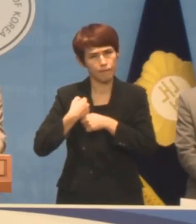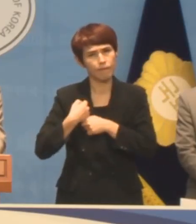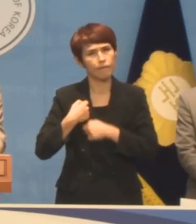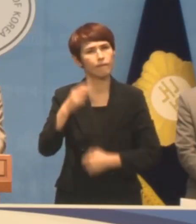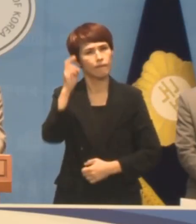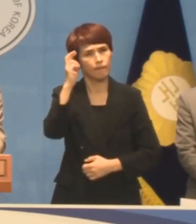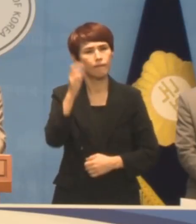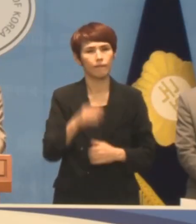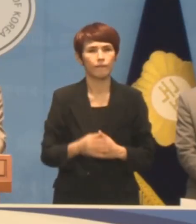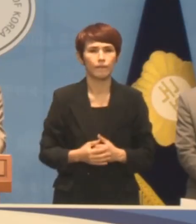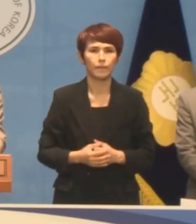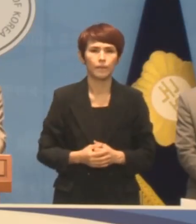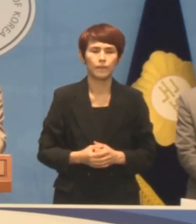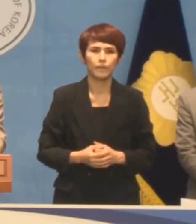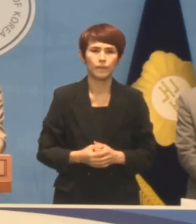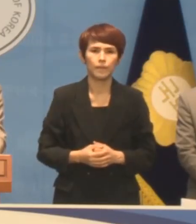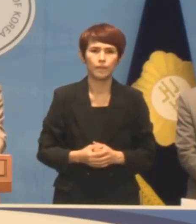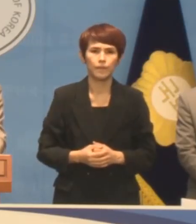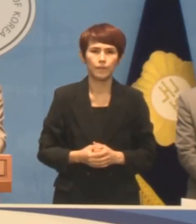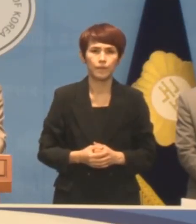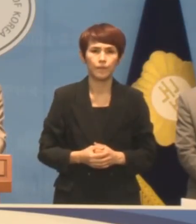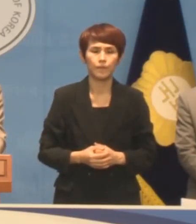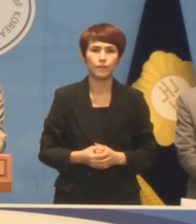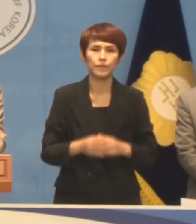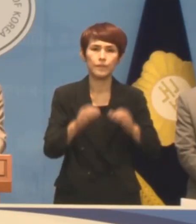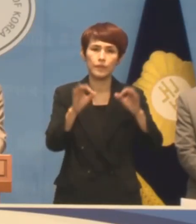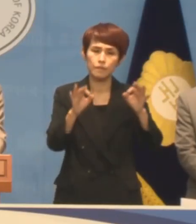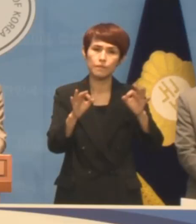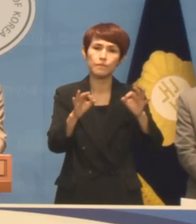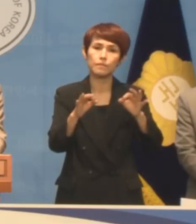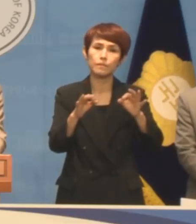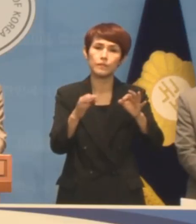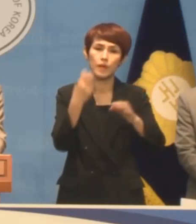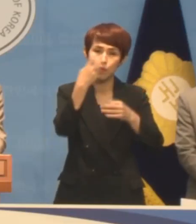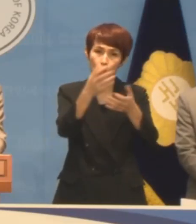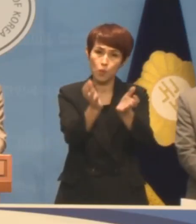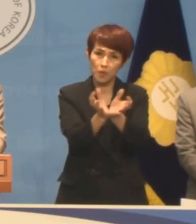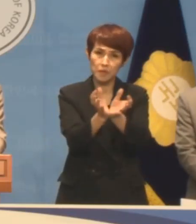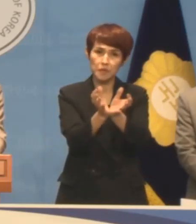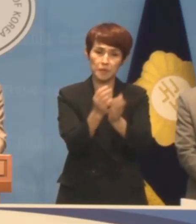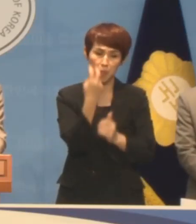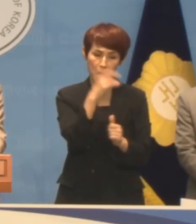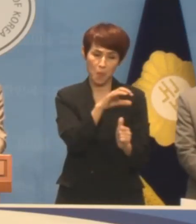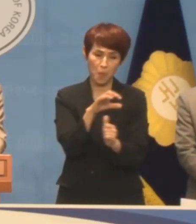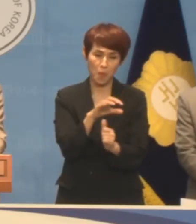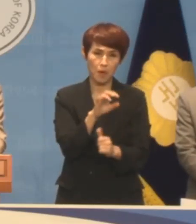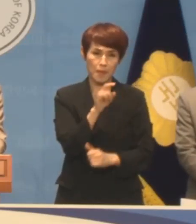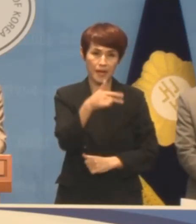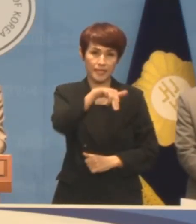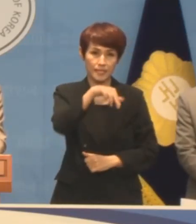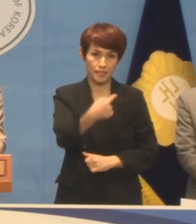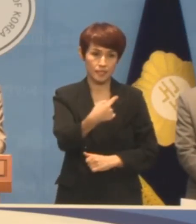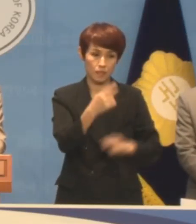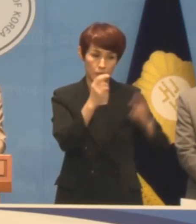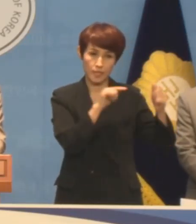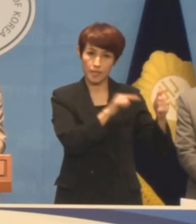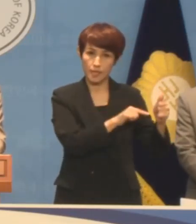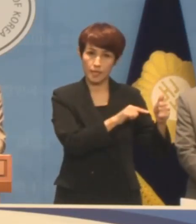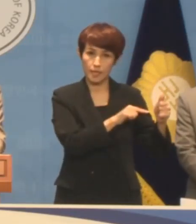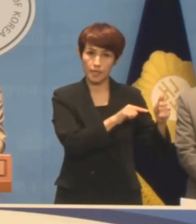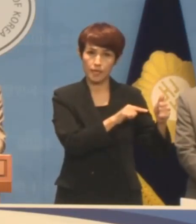의문을 제기할 수밖에 없습니다. 금융당국의 비호 아래 메리츠